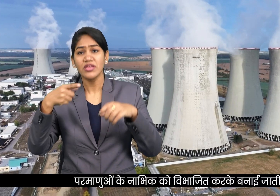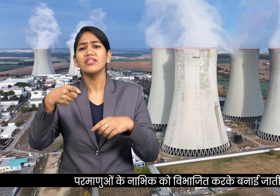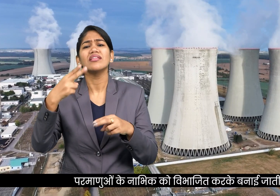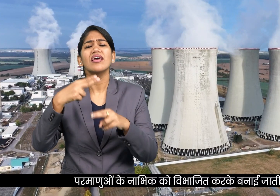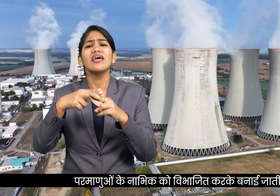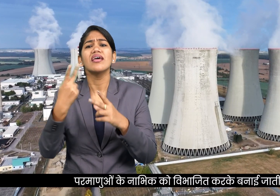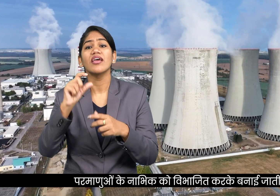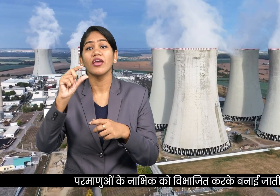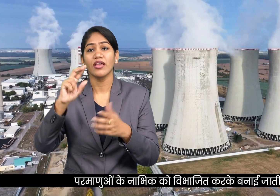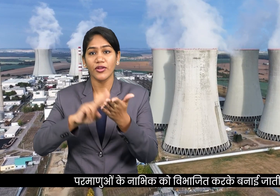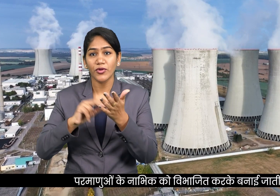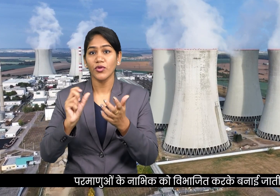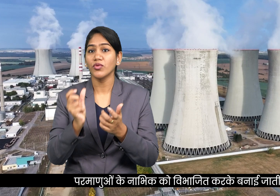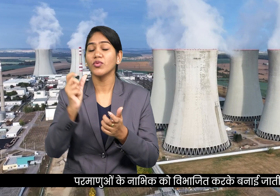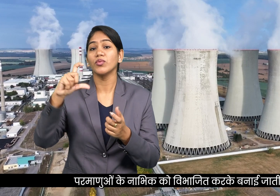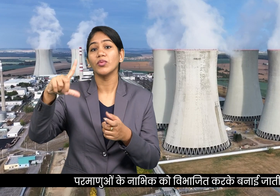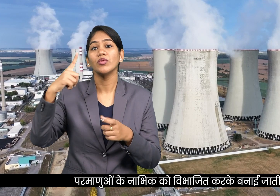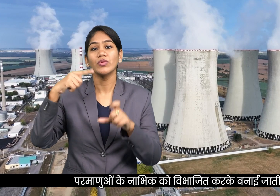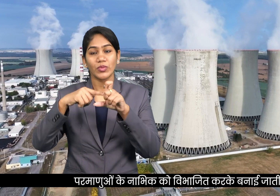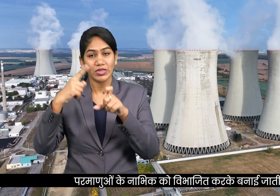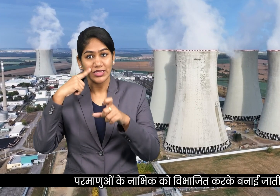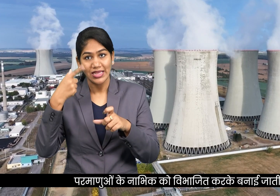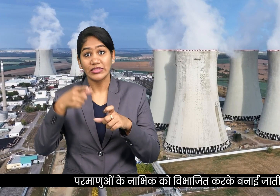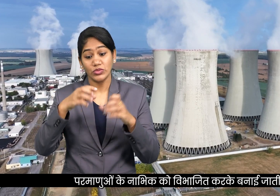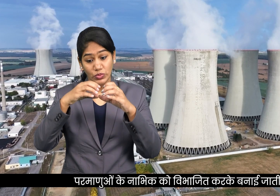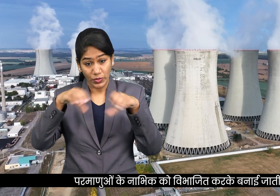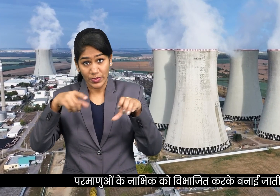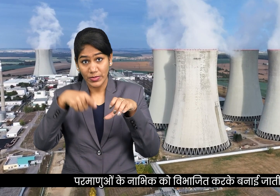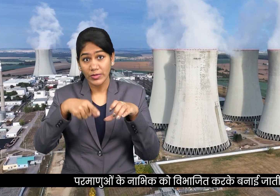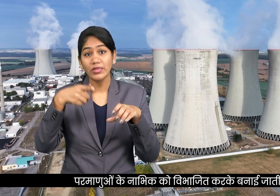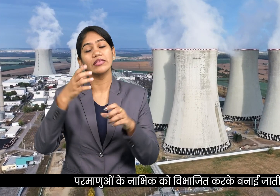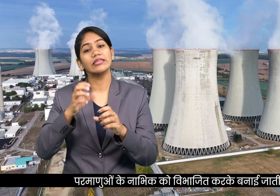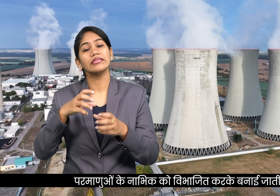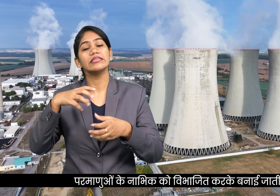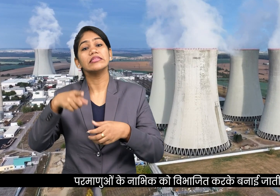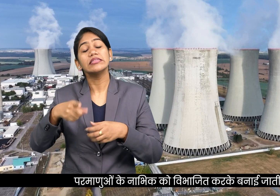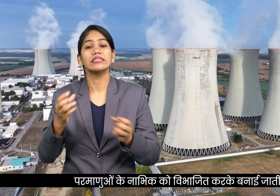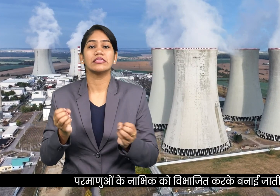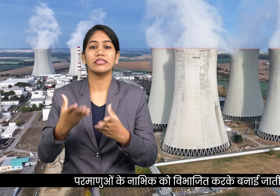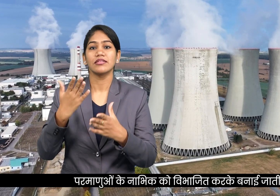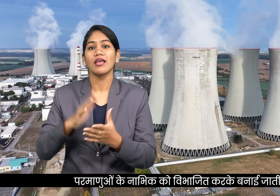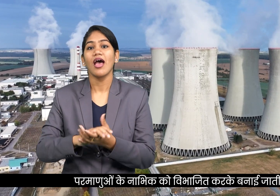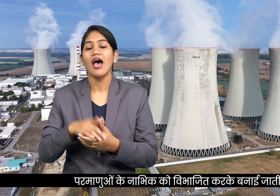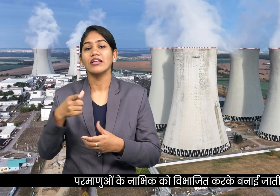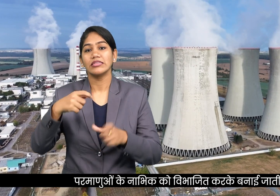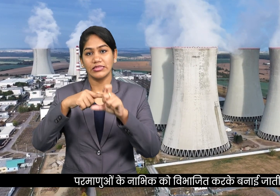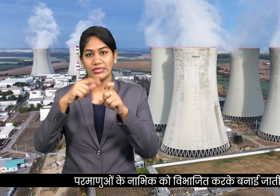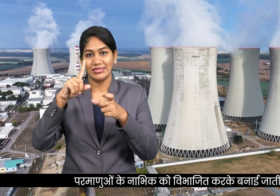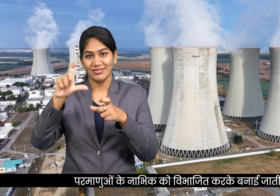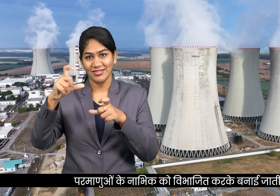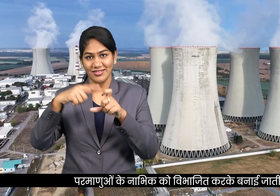परमाणुओं के नाभिक को विभाजित करके बनाई जाती है।